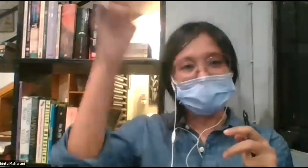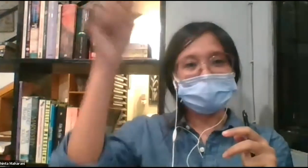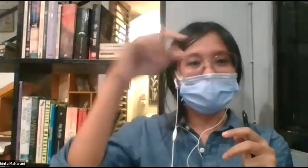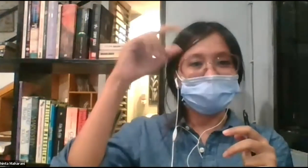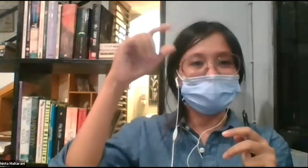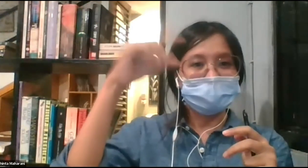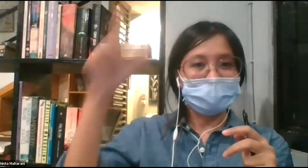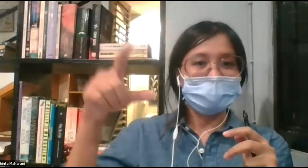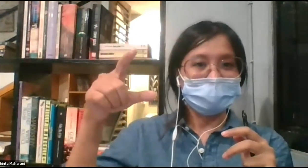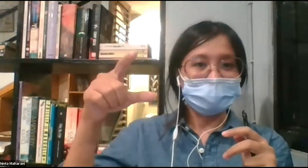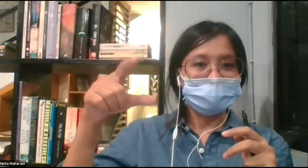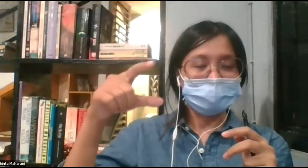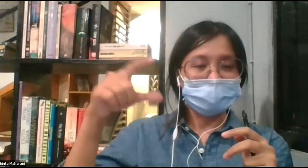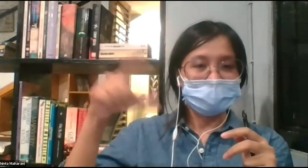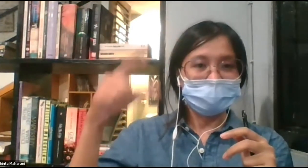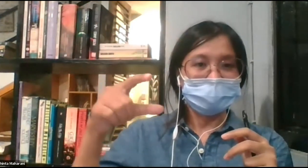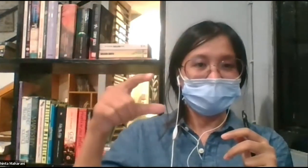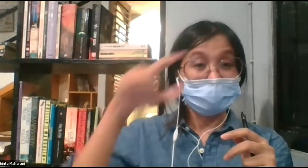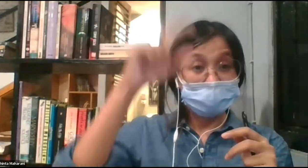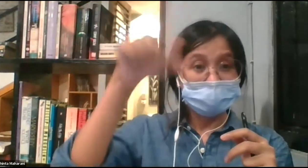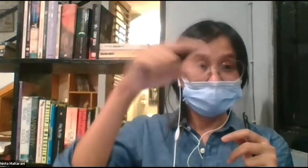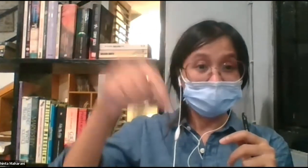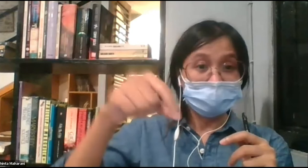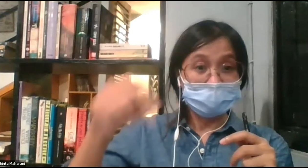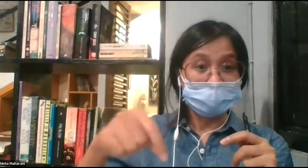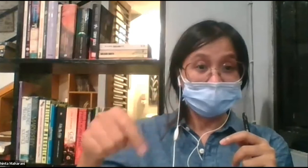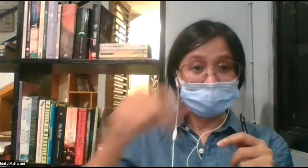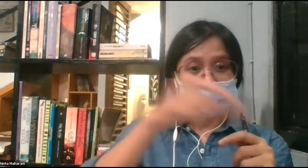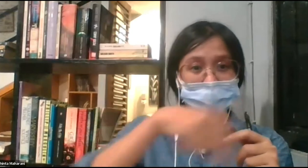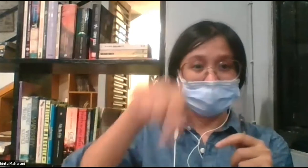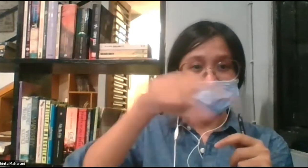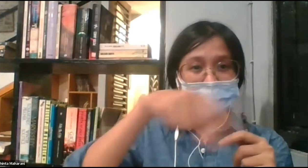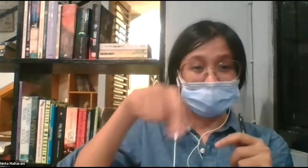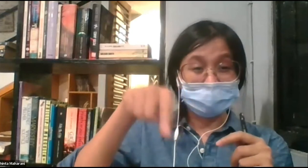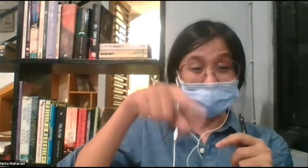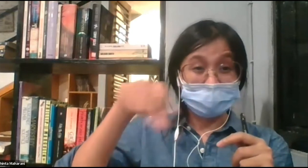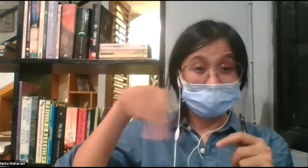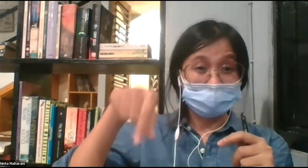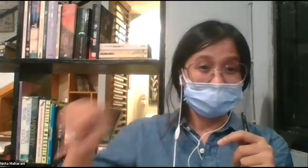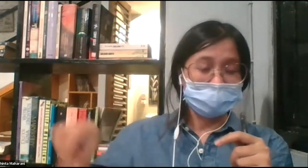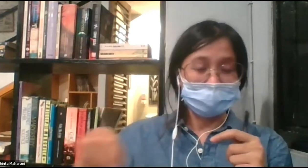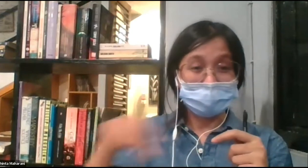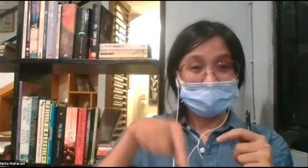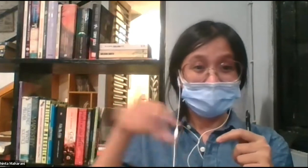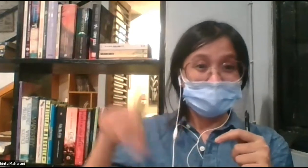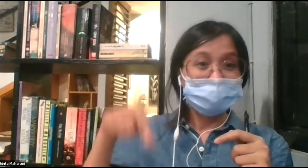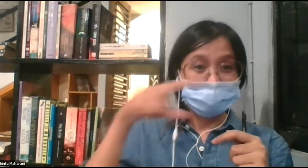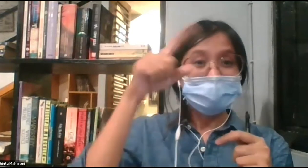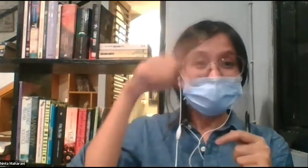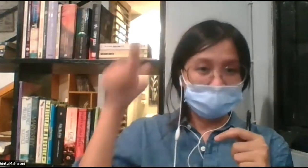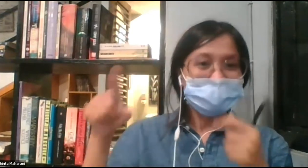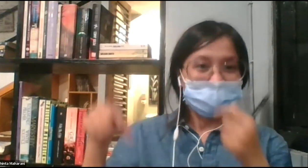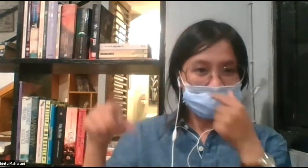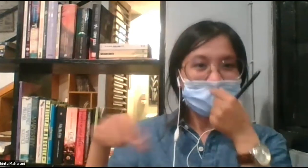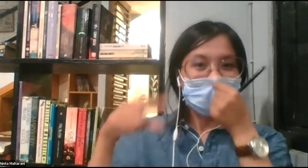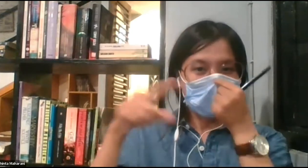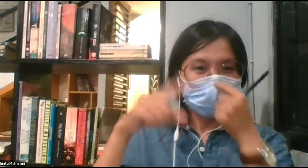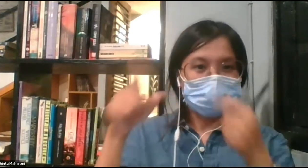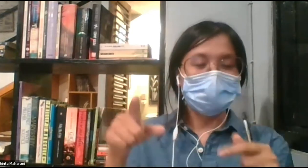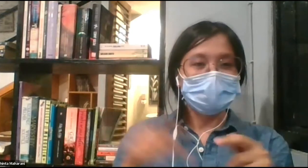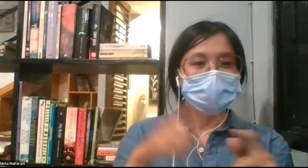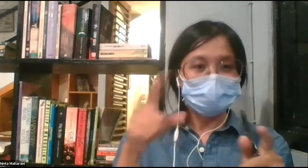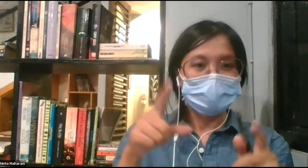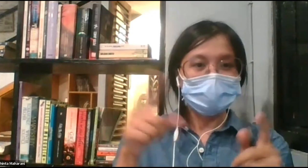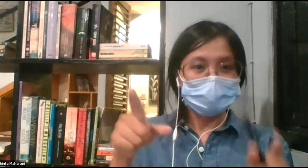juga dengan mengkail tadi, mengkail. Kalau ulit kemudian dikail dari paragraf-paragraf. Judul juga bisa dikail